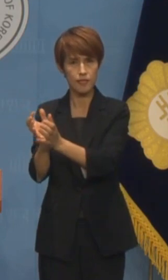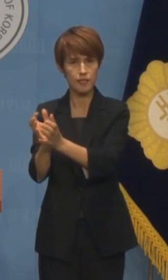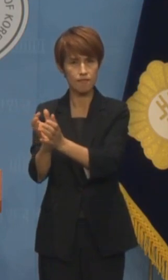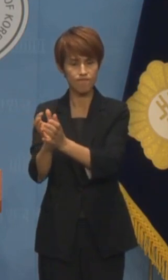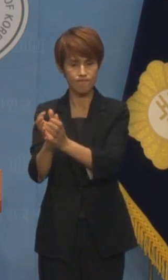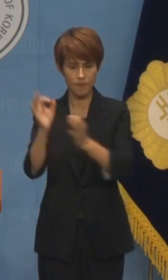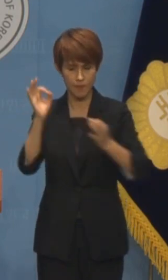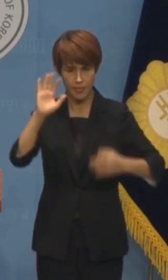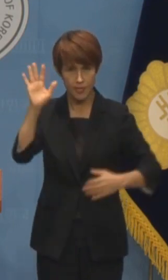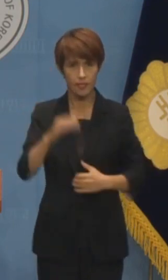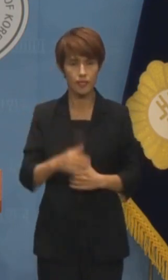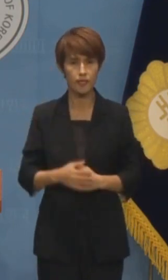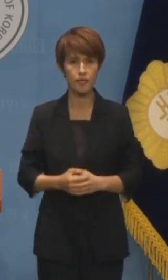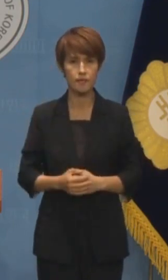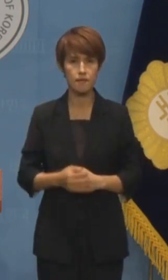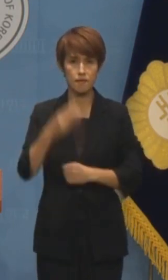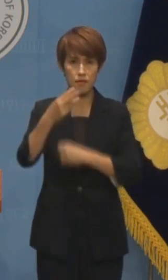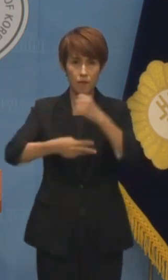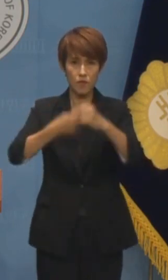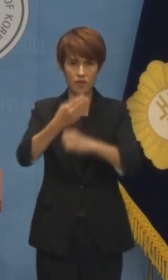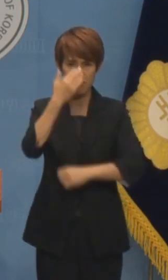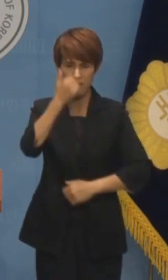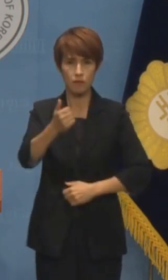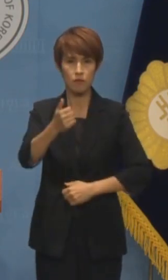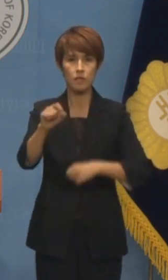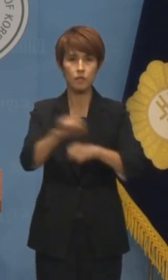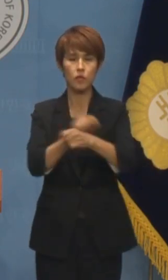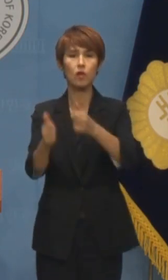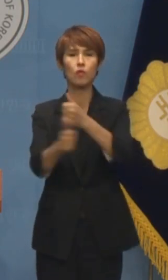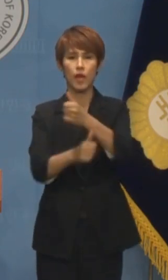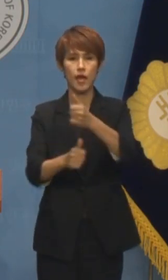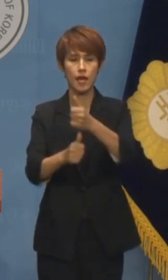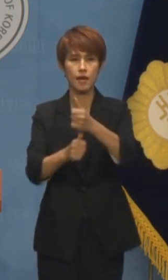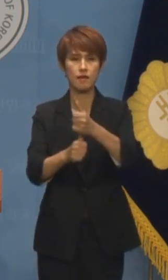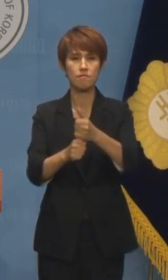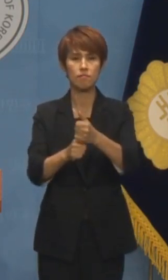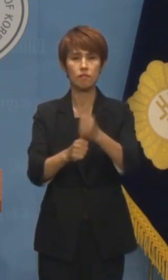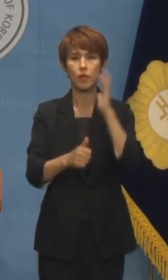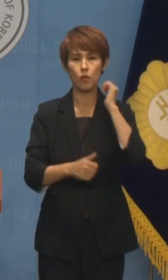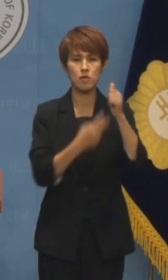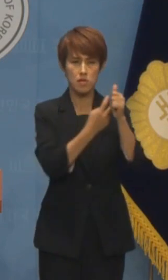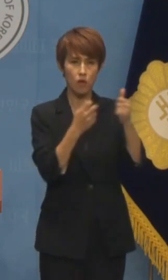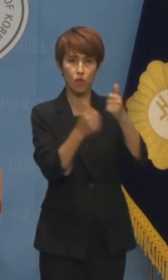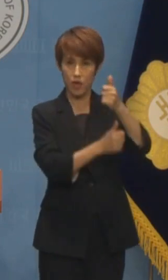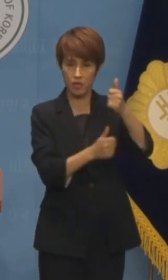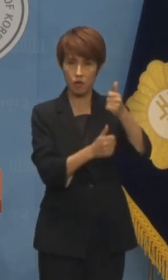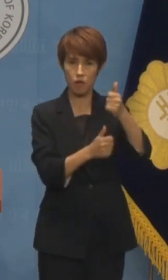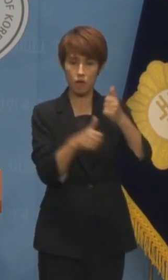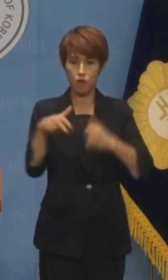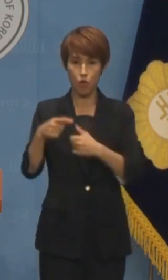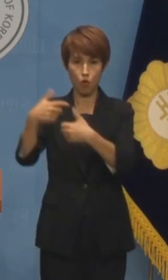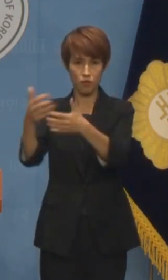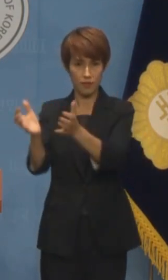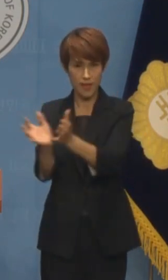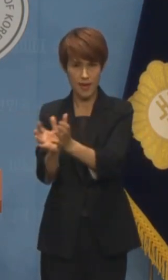좌고우면하지 않겠습니다. 3년은 너무 길다 특별위원회 탄추위에서 조국혁신당이 가진